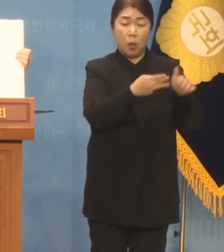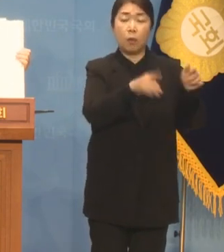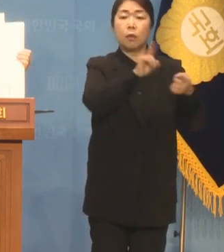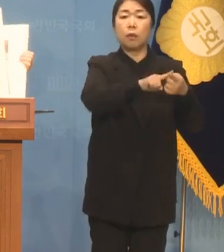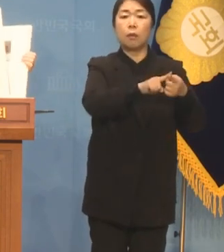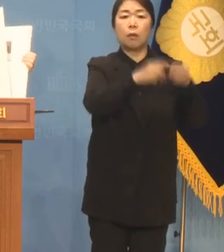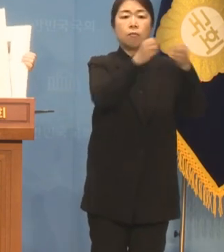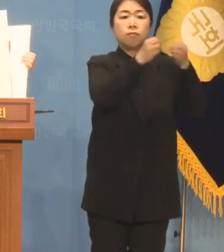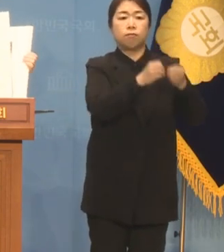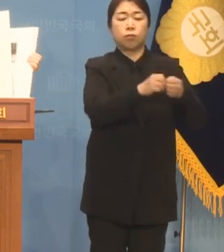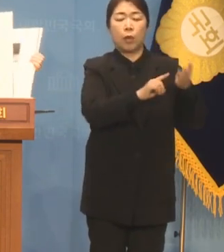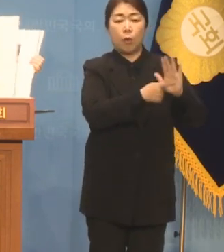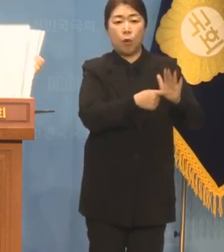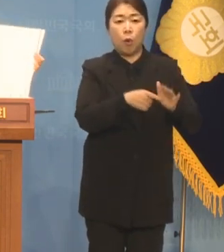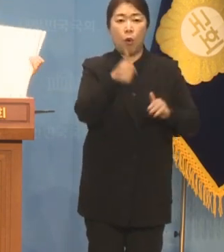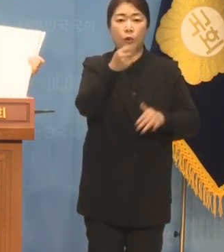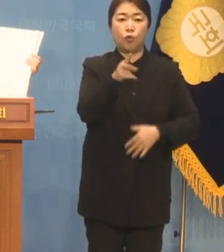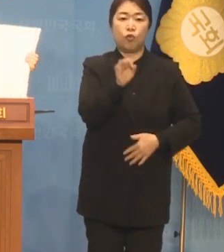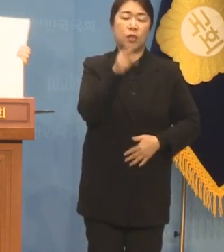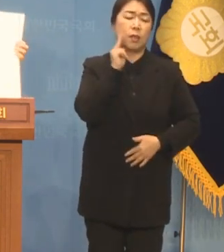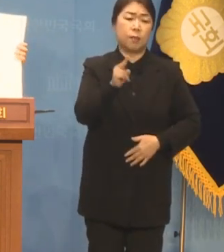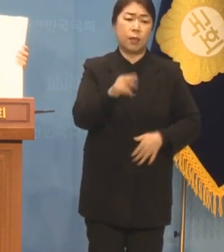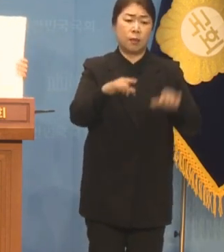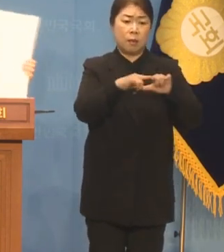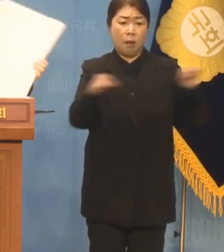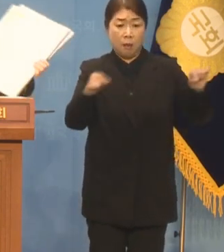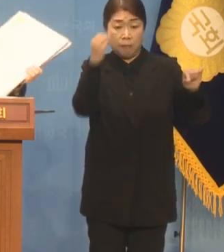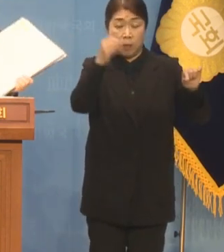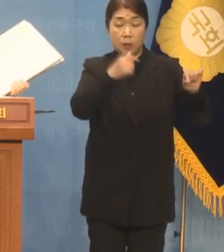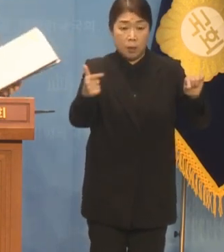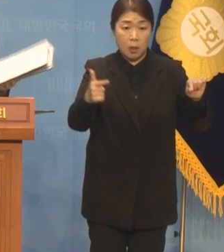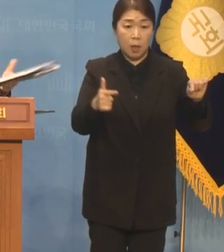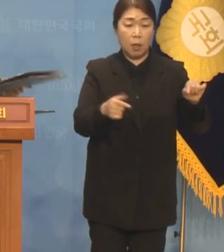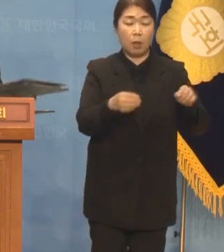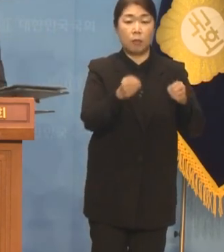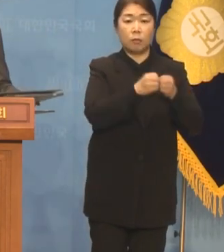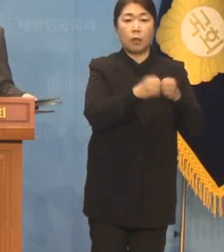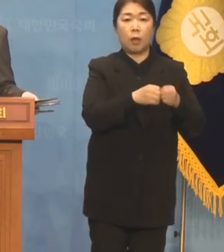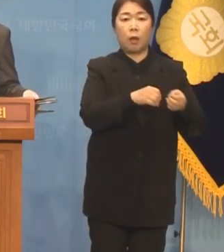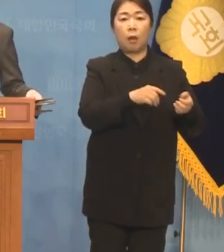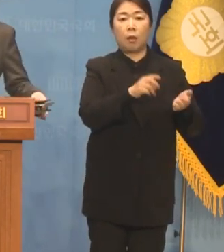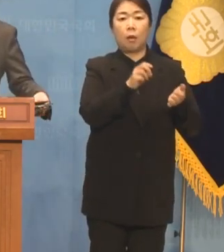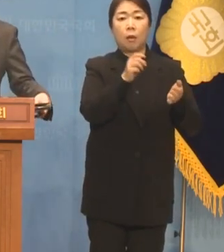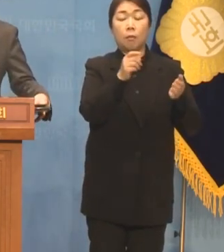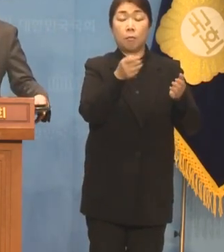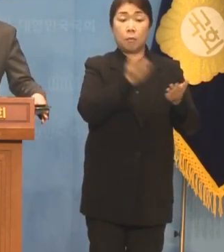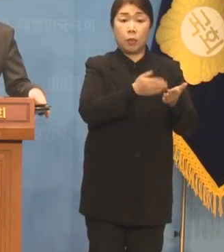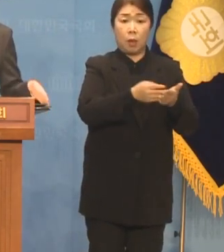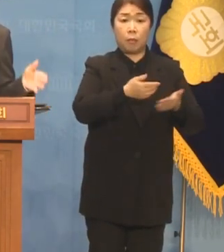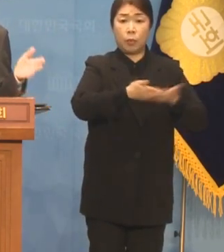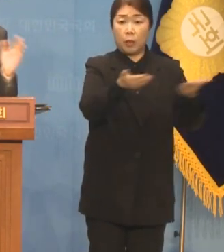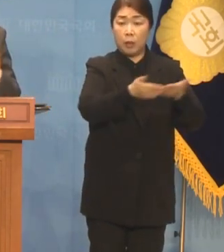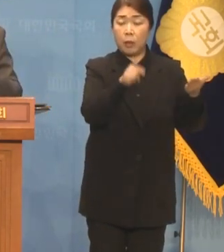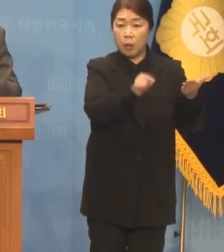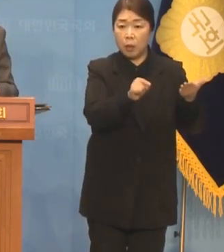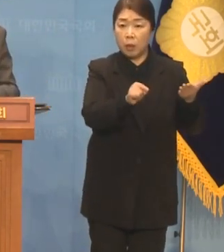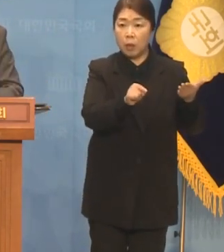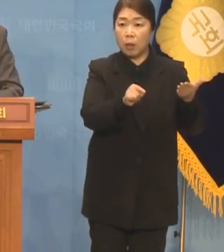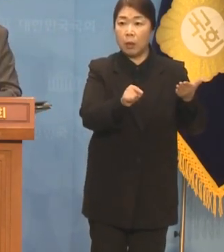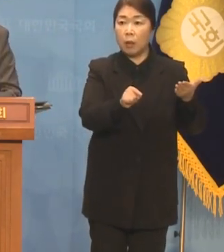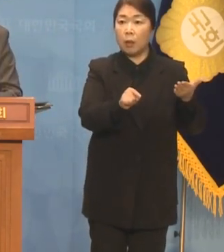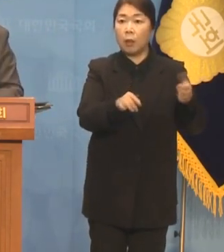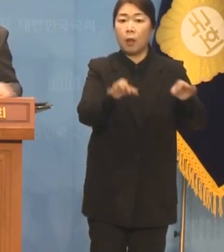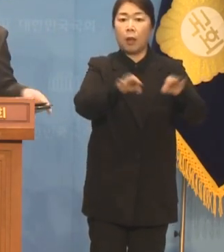언급하고 흉기를 언급하고 1.5cm 열상이라고 했던 언론의 기사들이